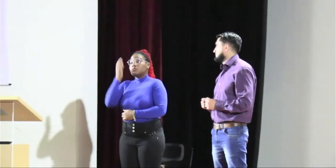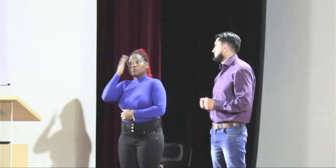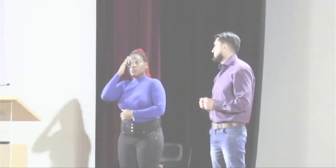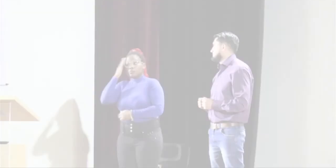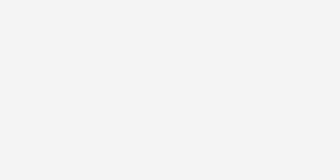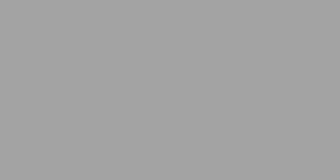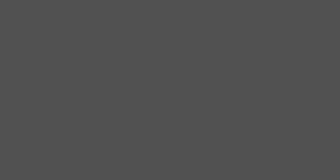programa y ya y